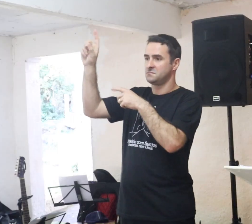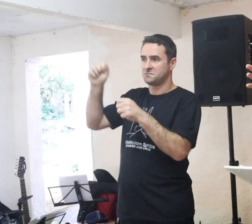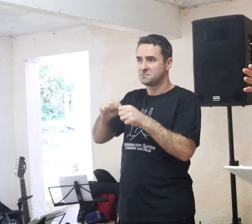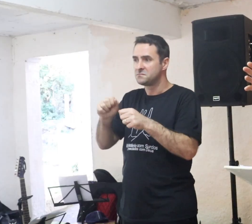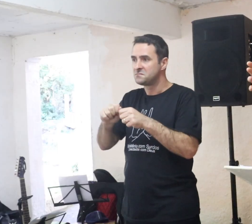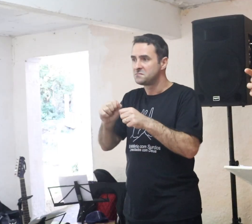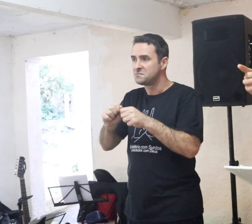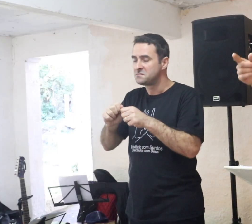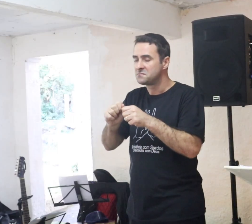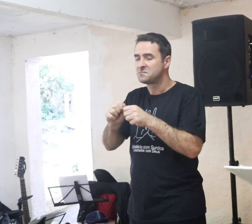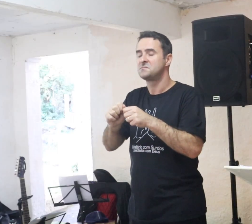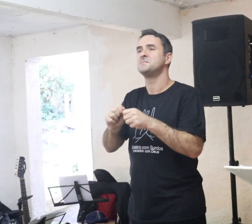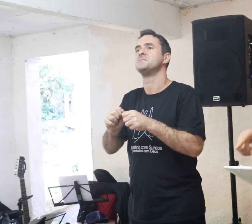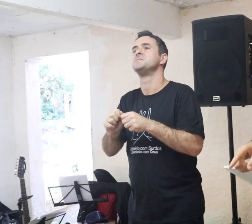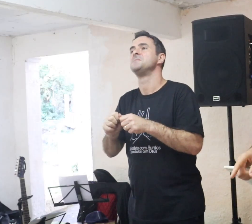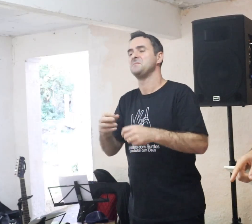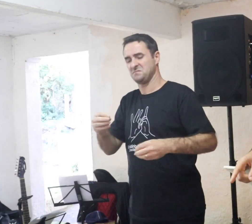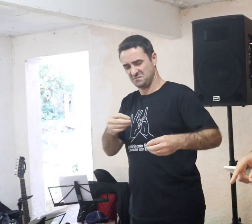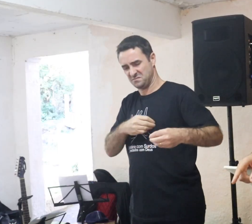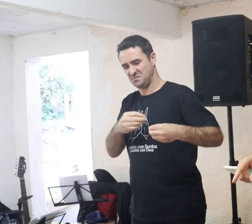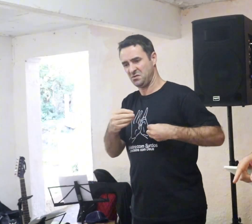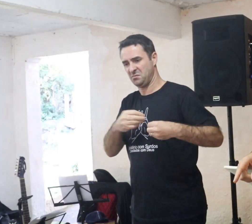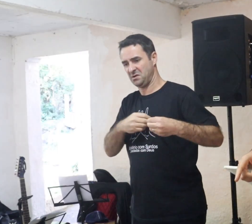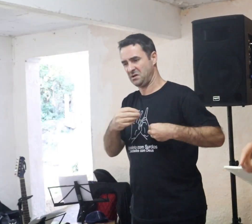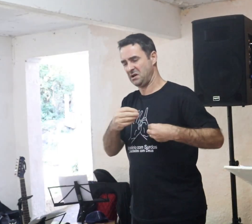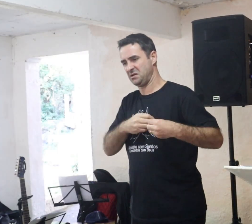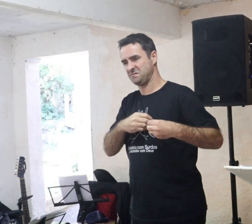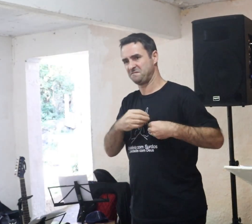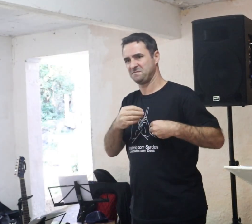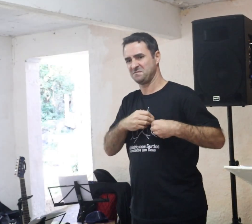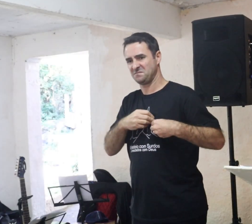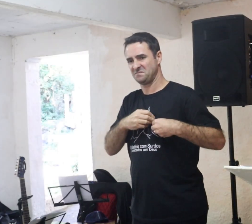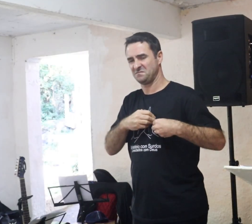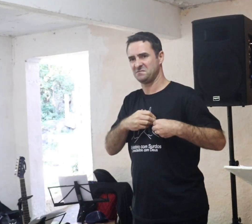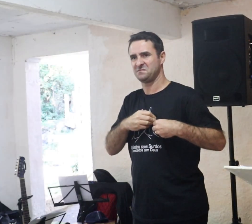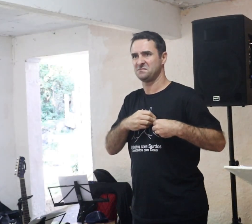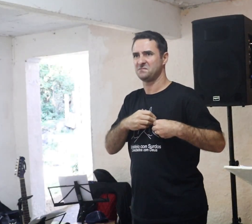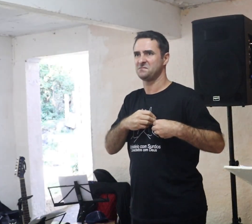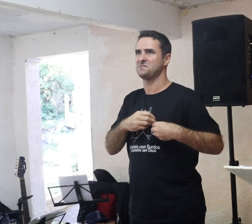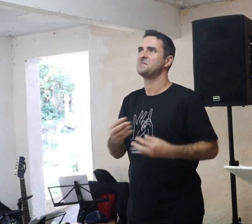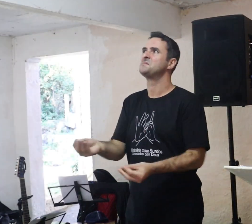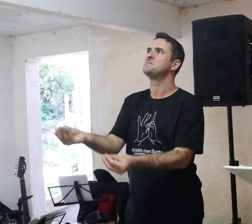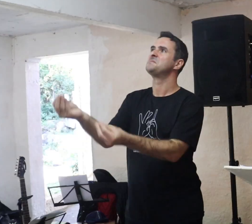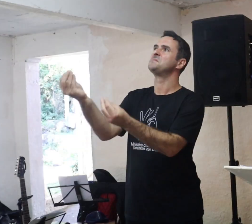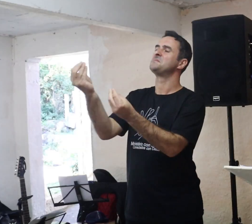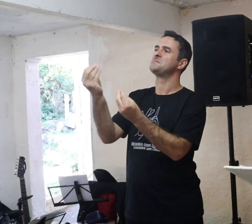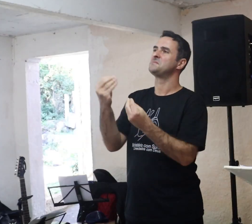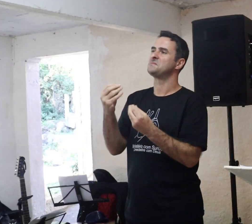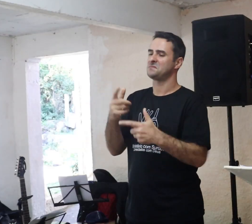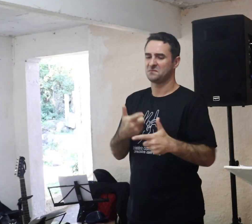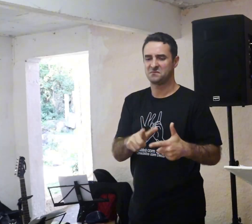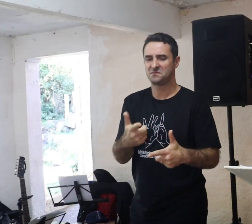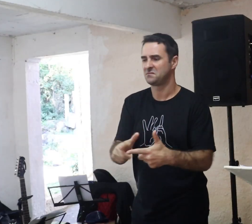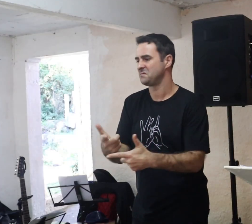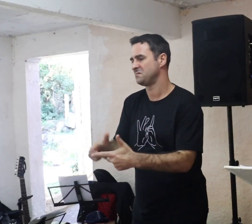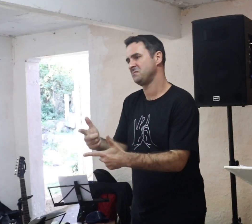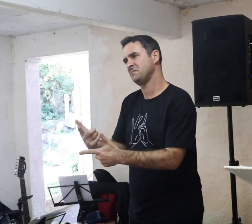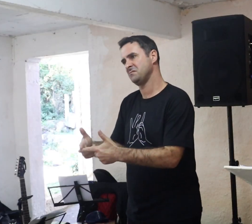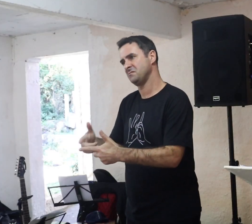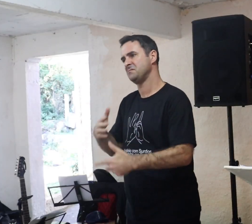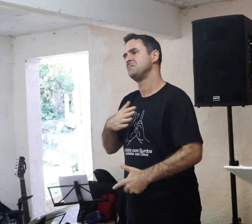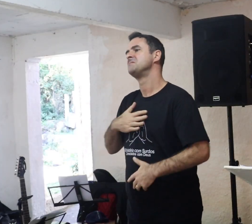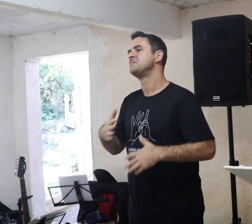não. Por causa do pecado. O pecado trouxe problemas para nós, inclusive para os